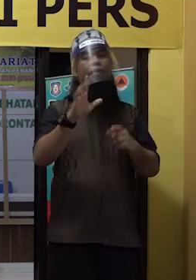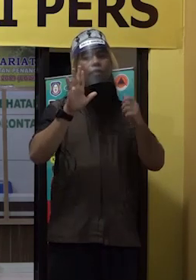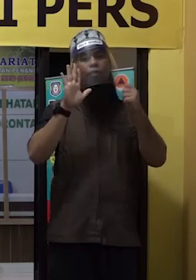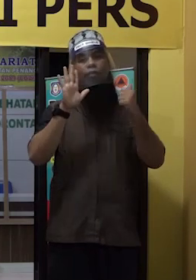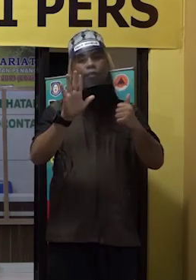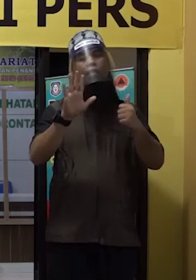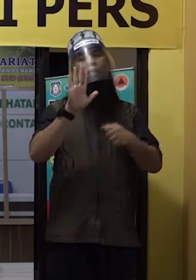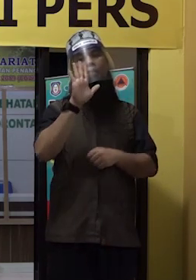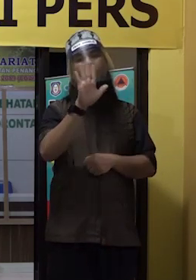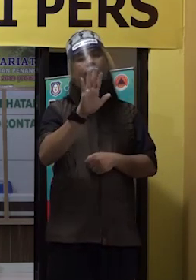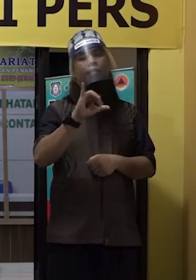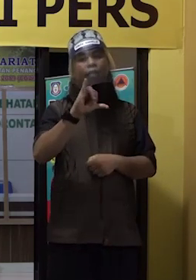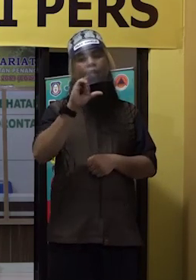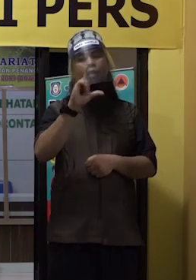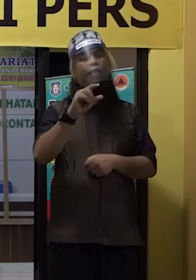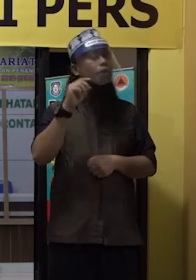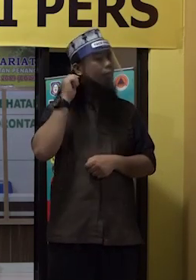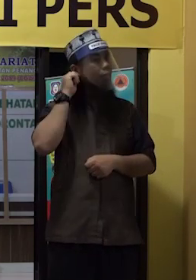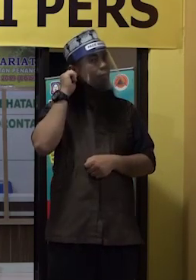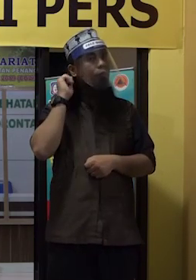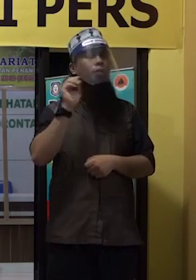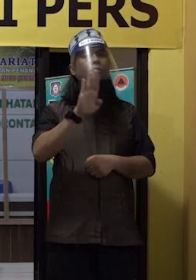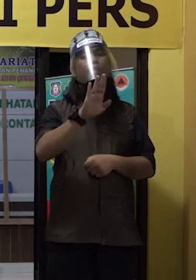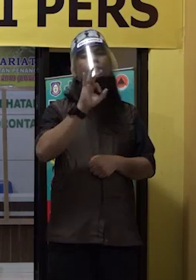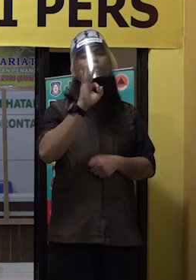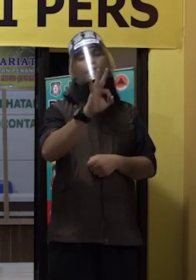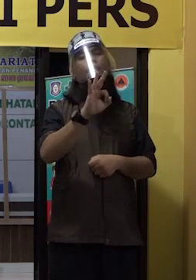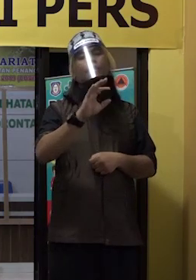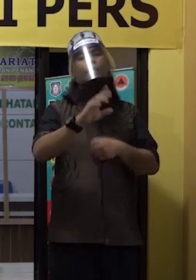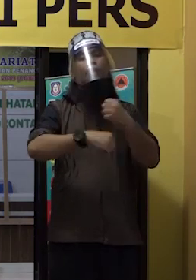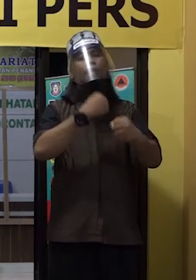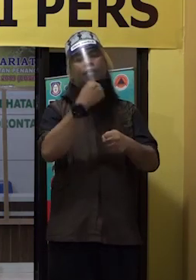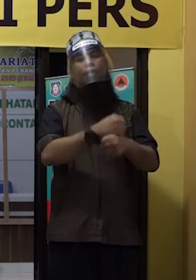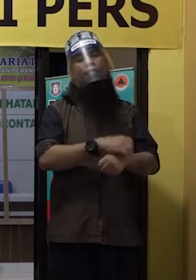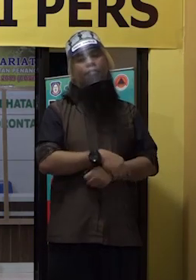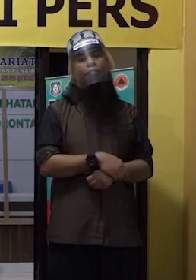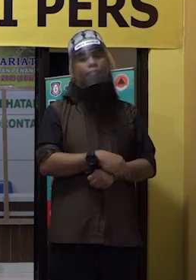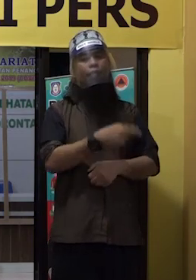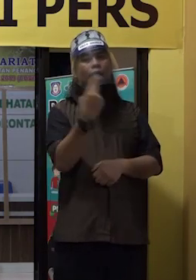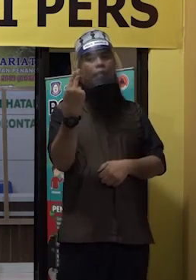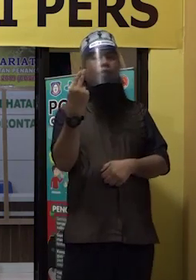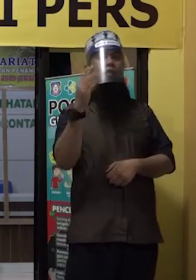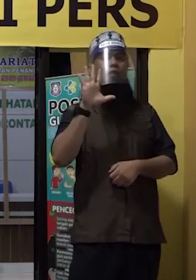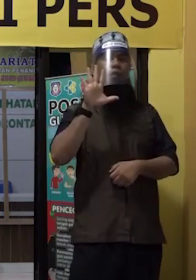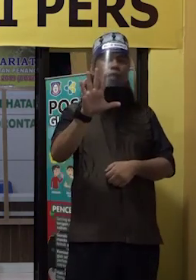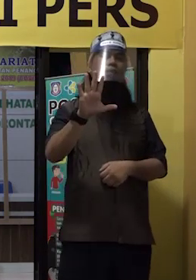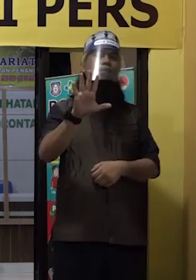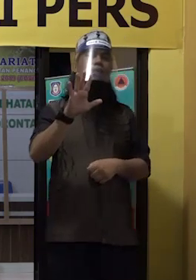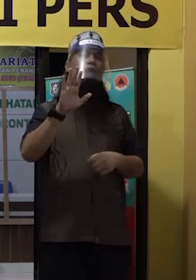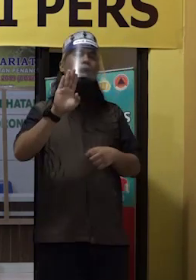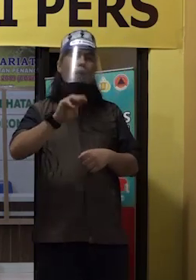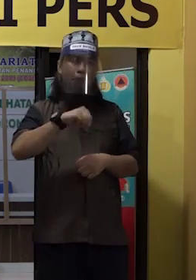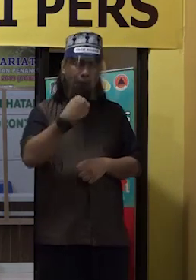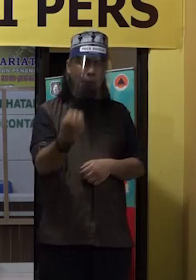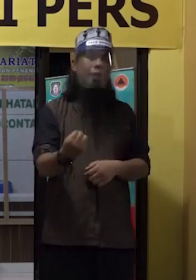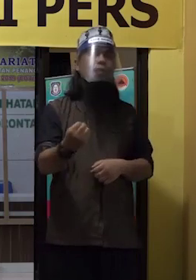YL, perempuan 43 tahun, di mana hasil swab yang kelima PCR-nya masih